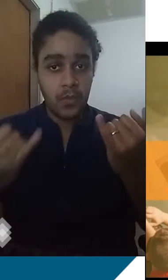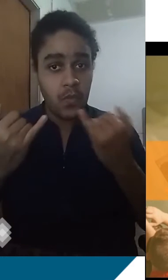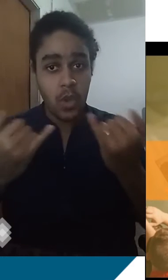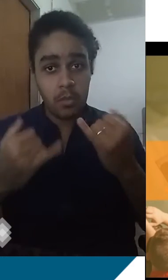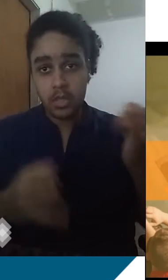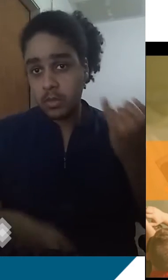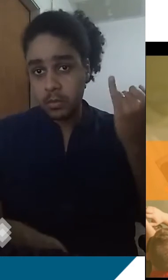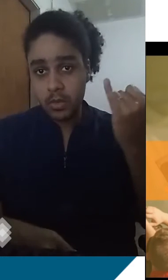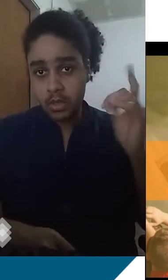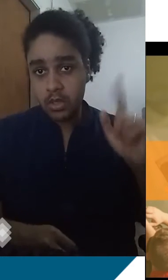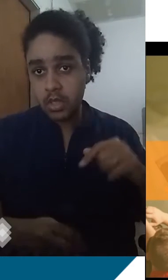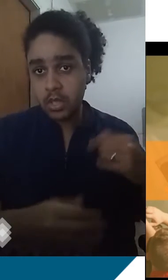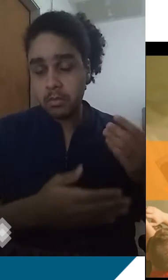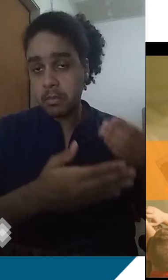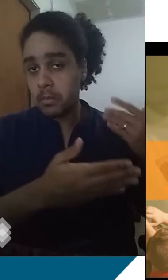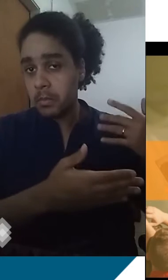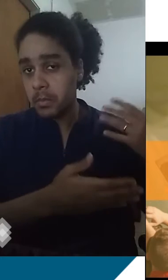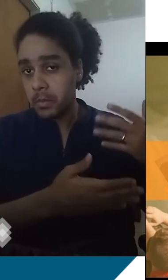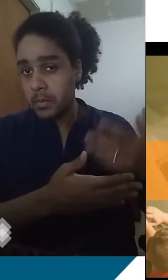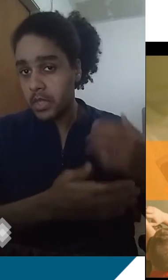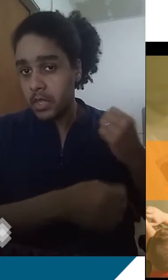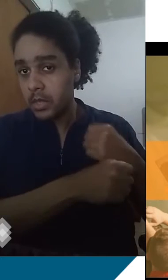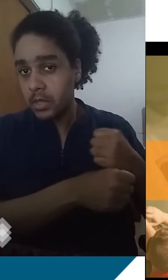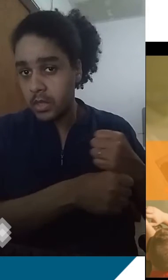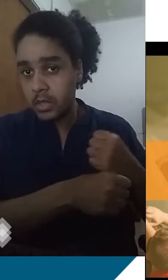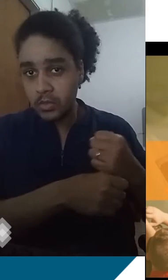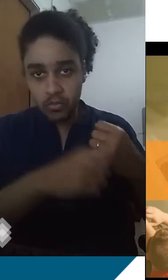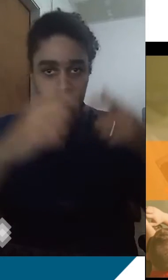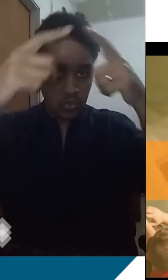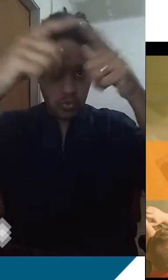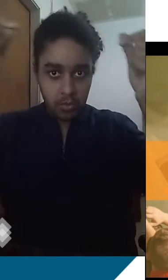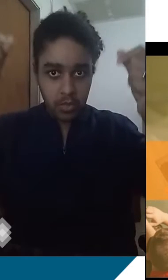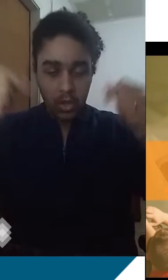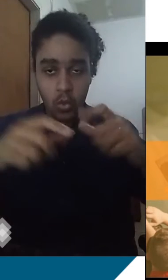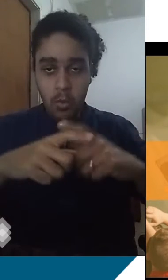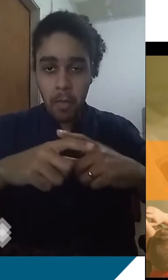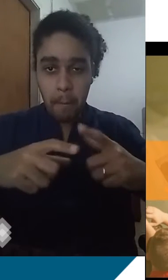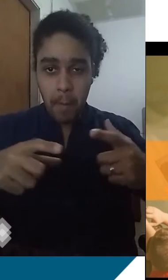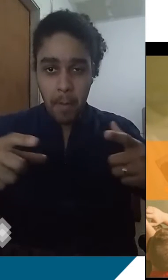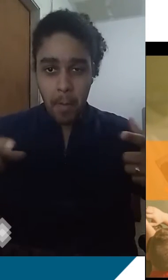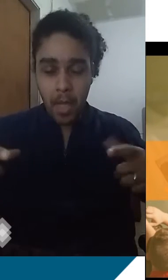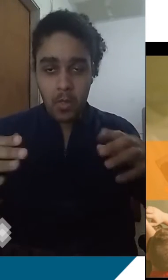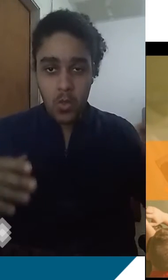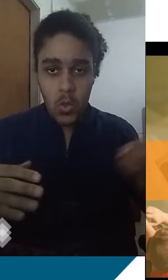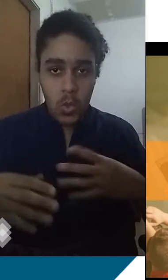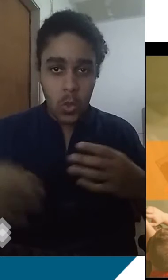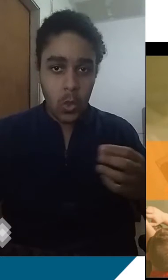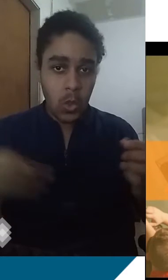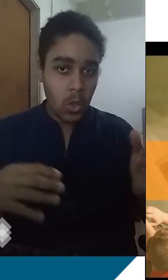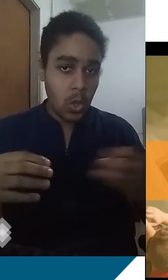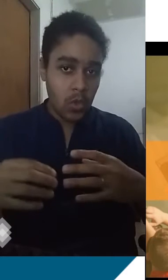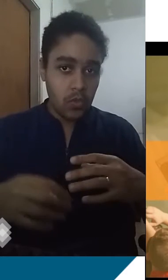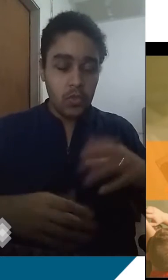uma informação importante para vocês é que nos últimos anos o ensino superior passou por um processo de expansão no Brasil e novas